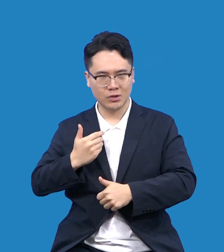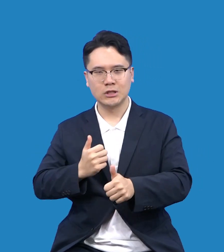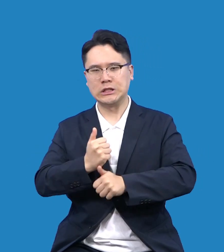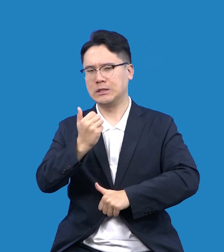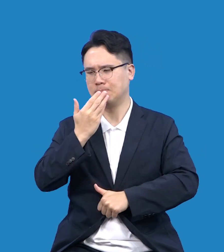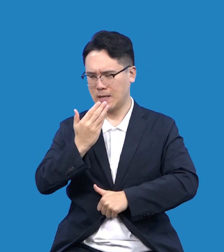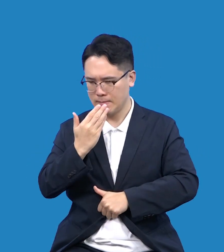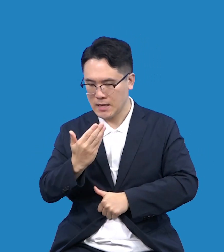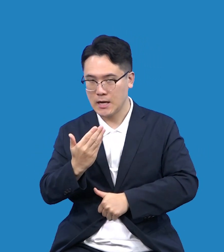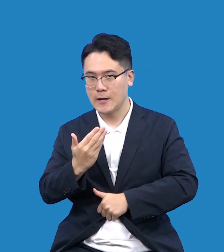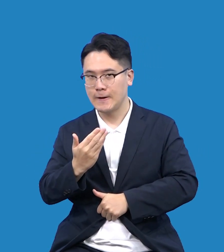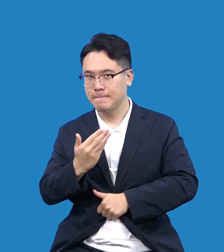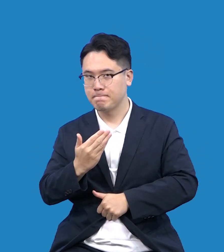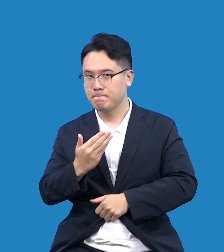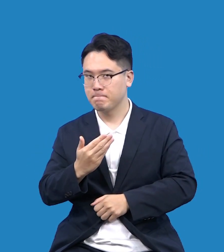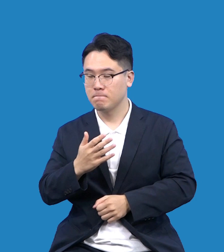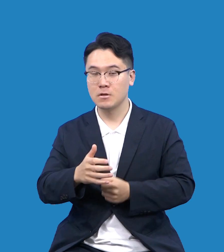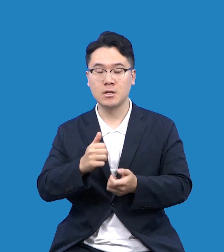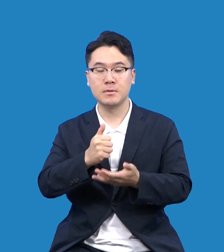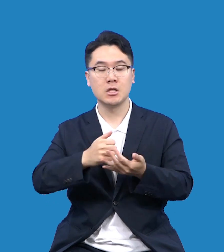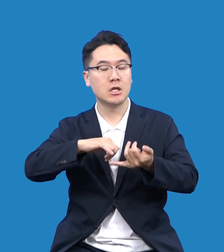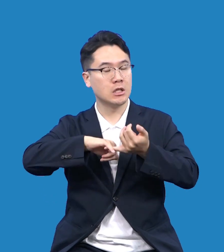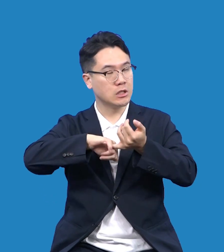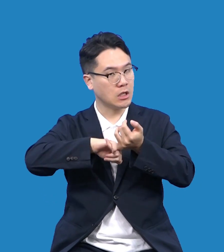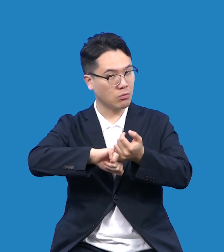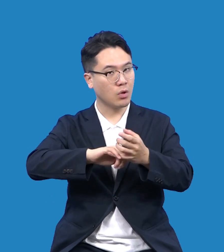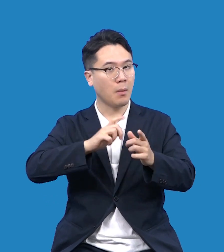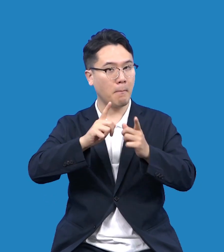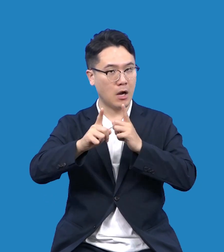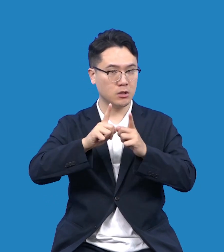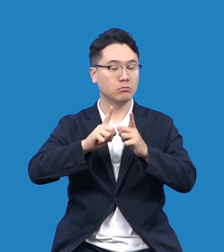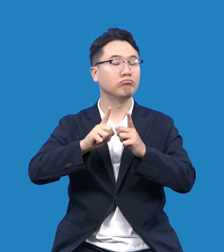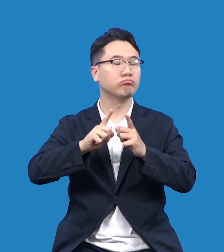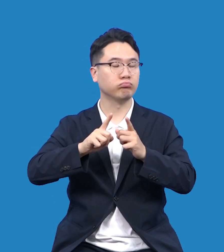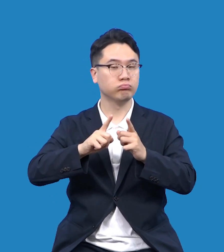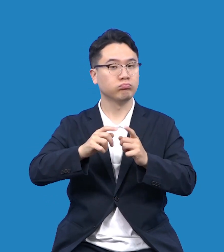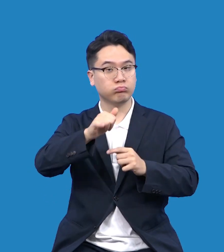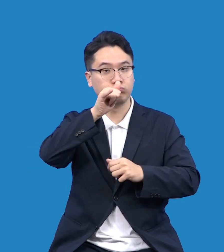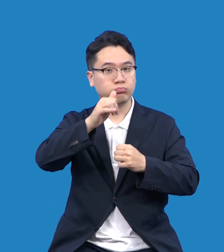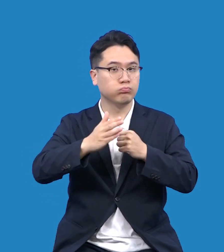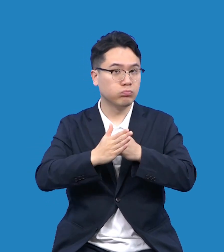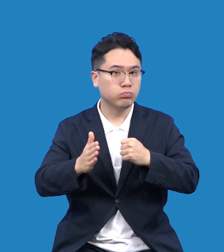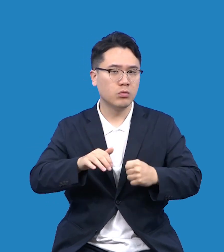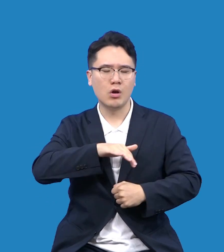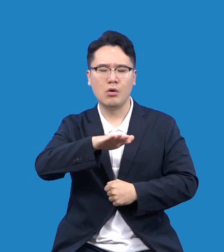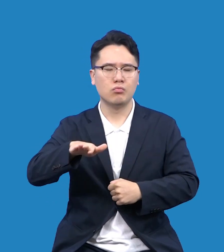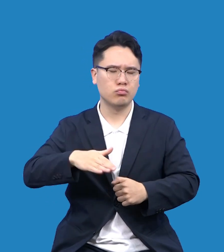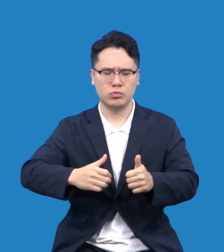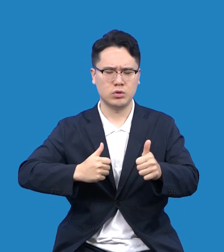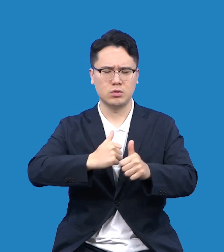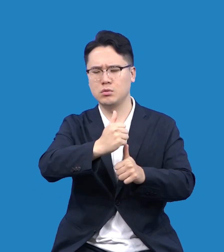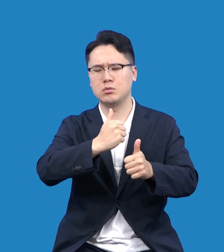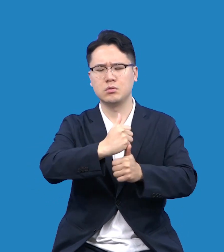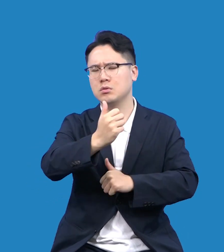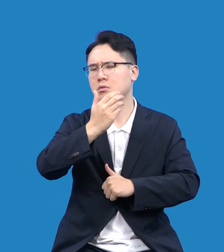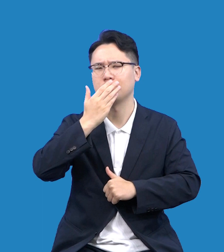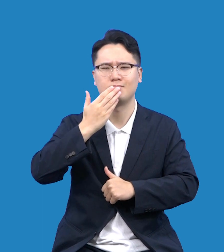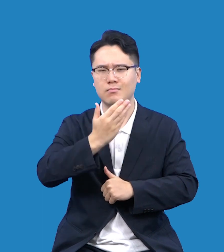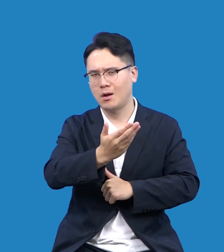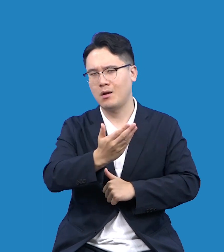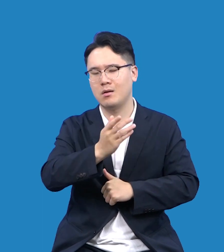하나님의 약속의 말씀에 근거하여 우리는 이길 수 있다고, 승리할 수 있다고, 궁극적으로는 승리할 것이라고